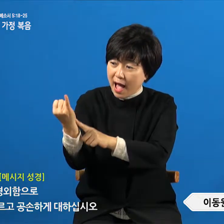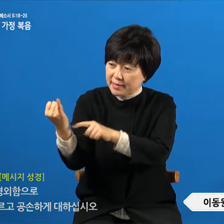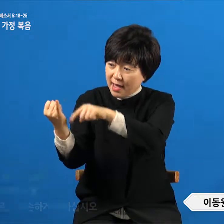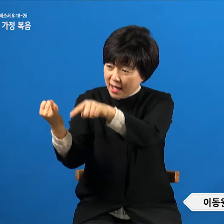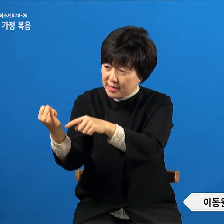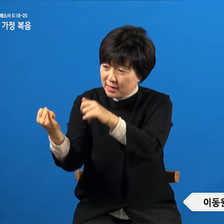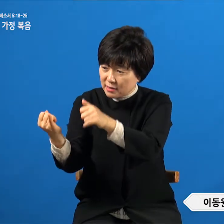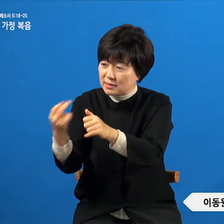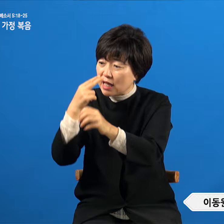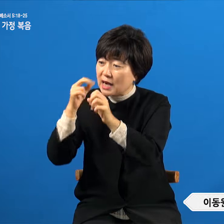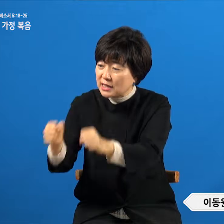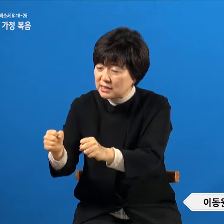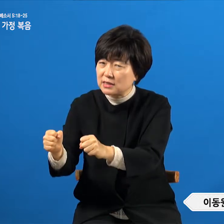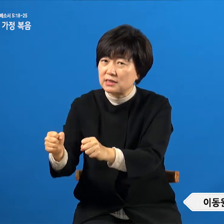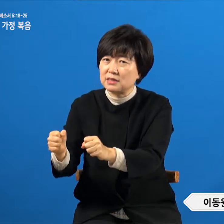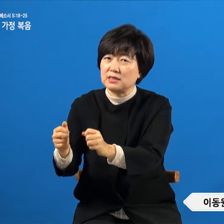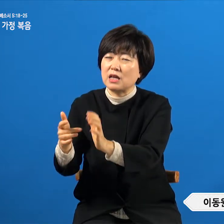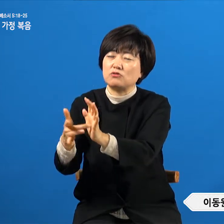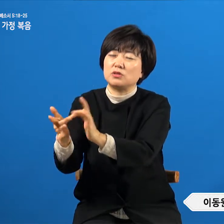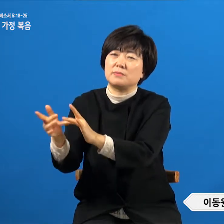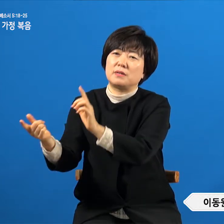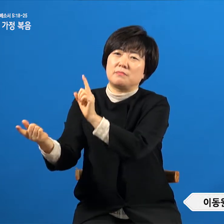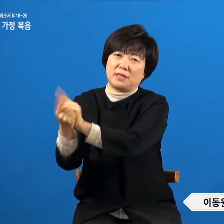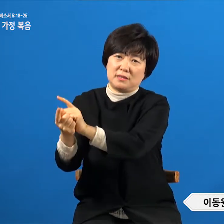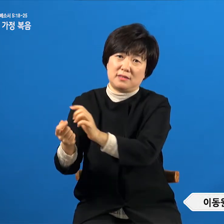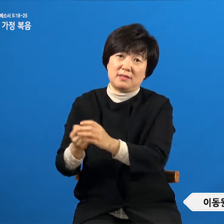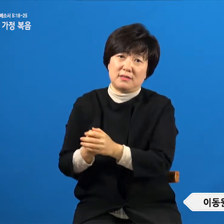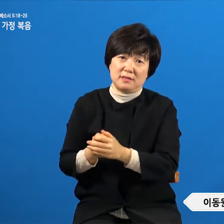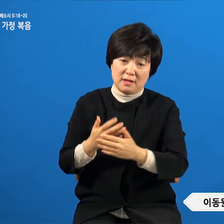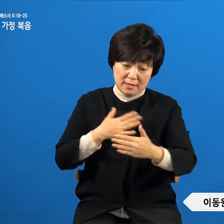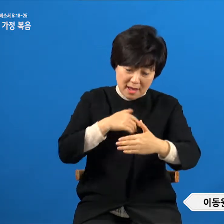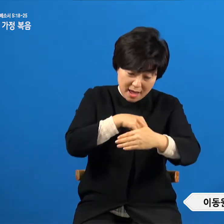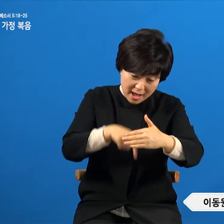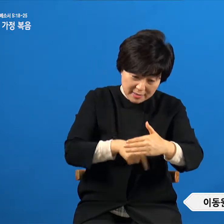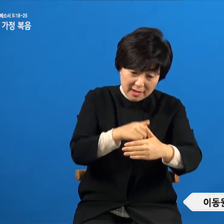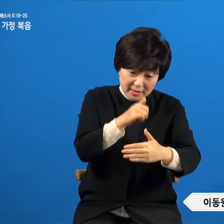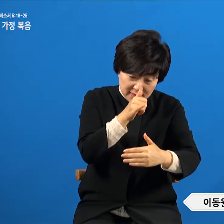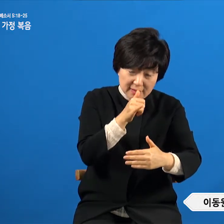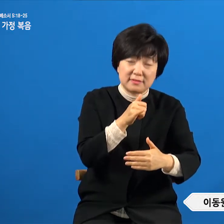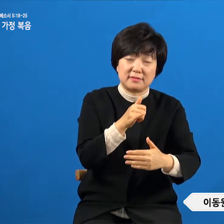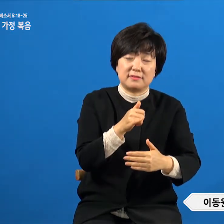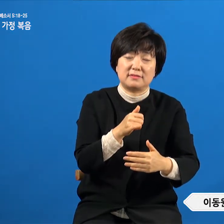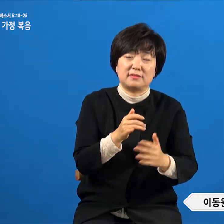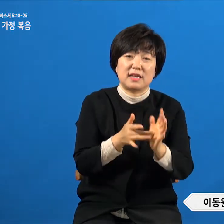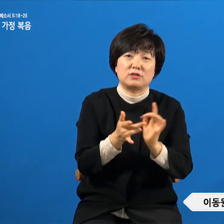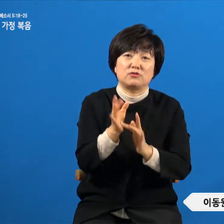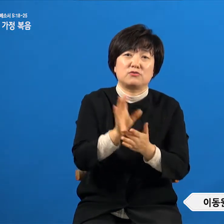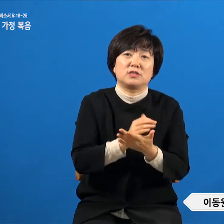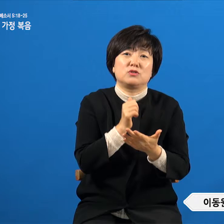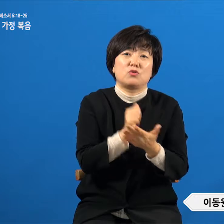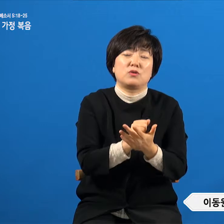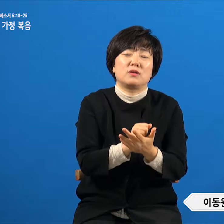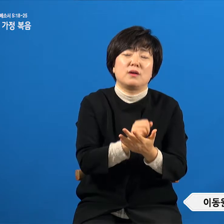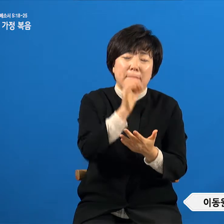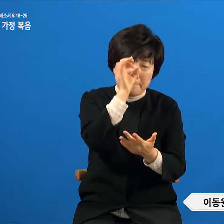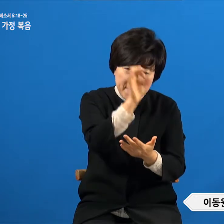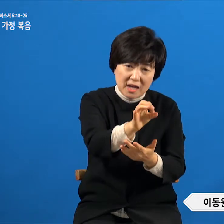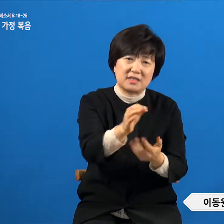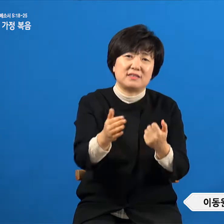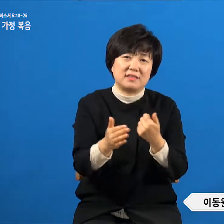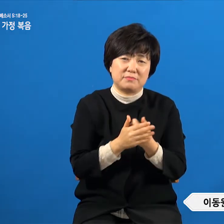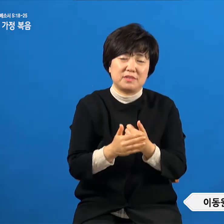주님을 보았기 때문에, 내 남편 안에 거하시는 주님을, 그리스도를 보았기 때문에 단순한 사람에 대한 복종이